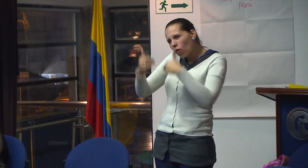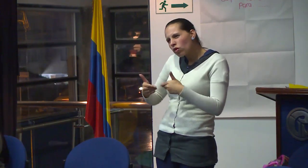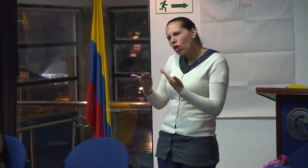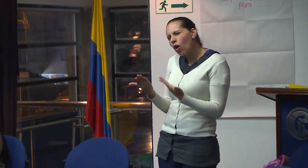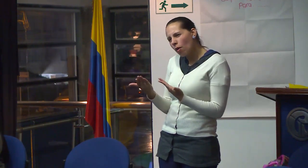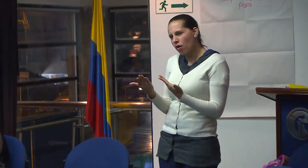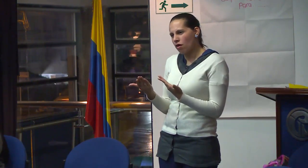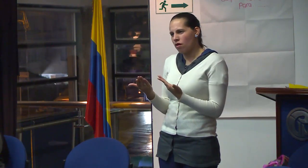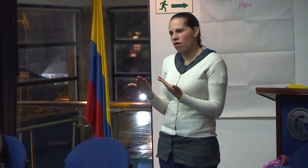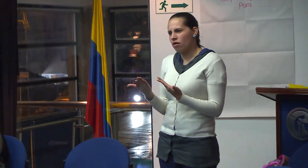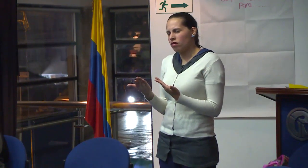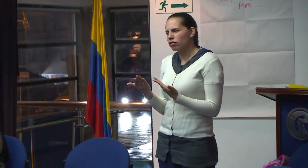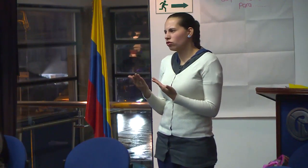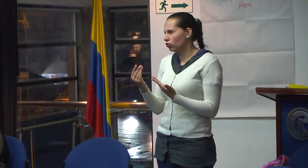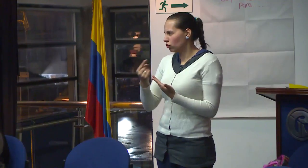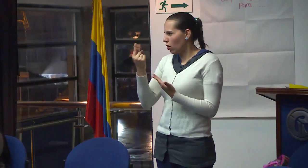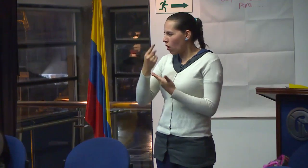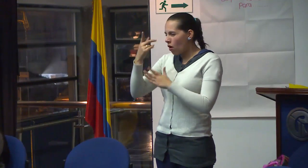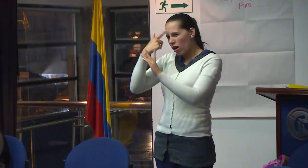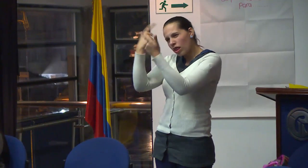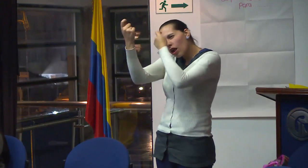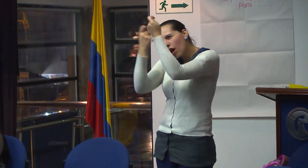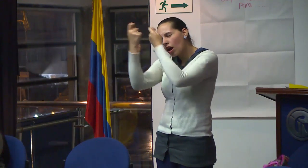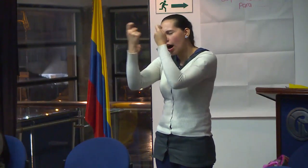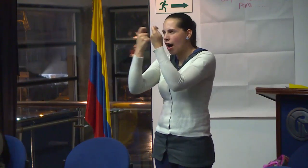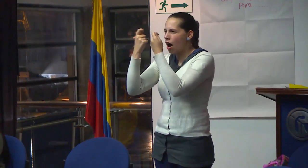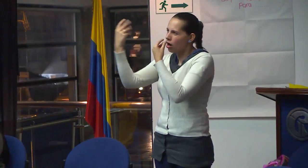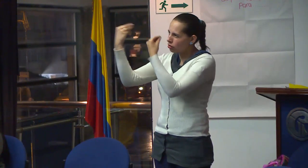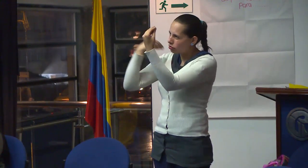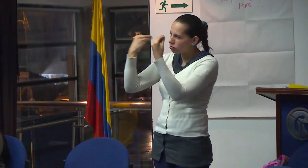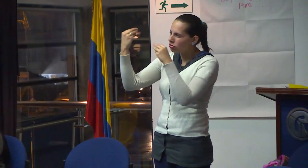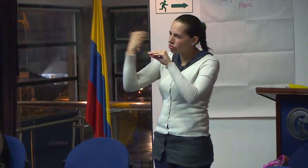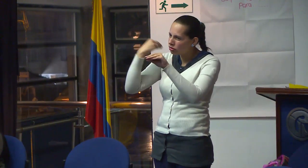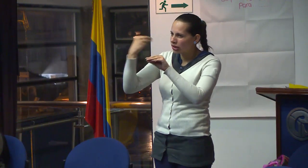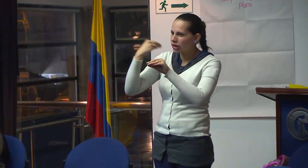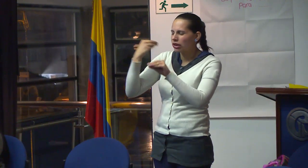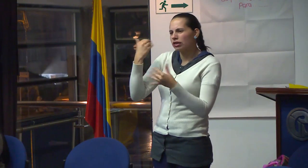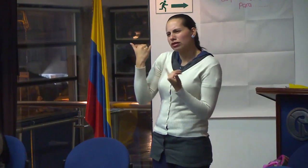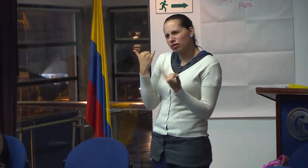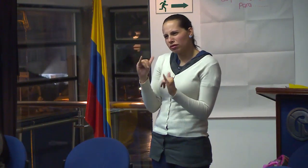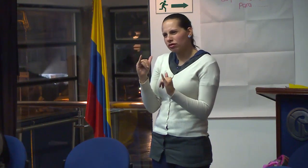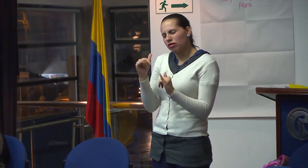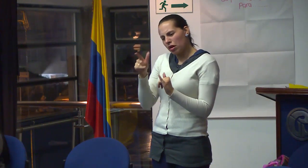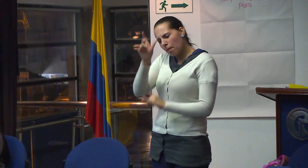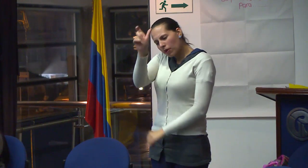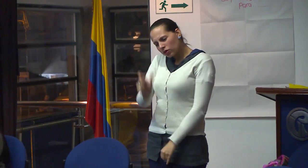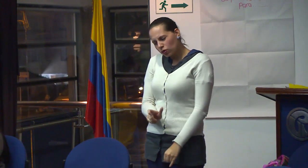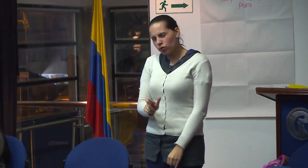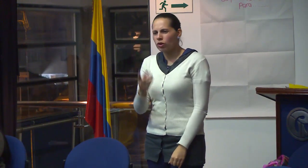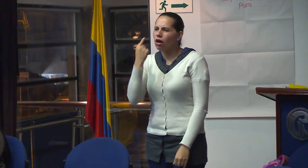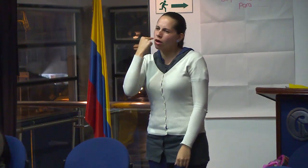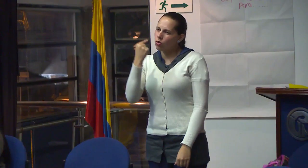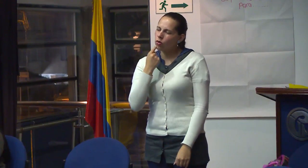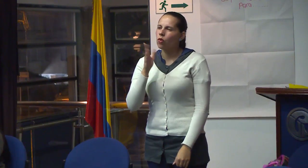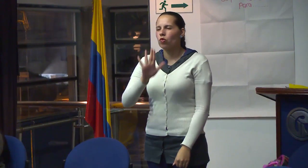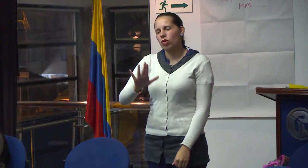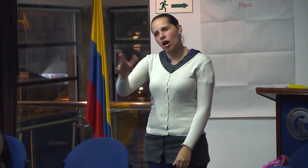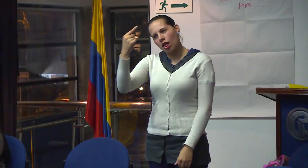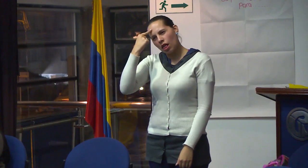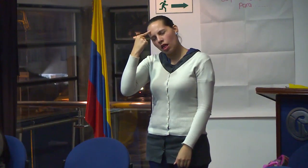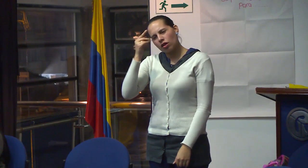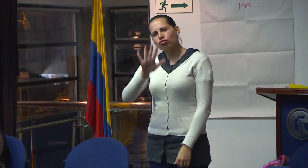No solo las estrategias de enseñanza y aprendizaje para la persona sorda, desde sus pensamientos y